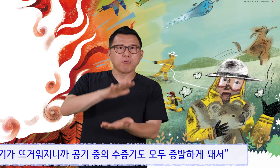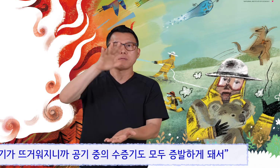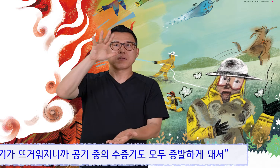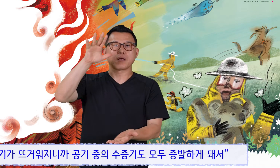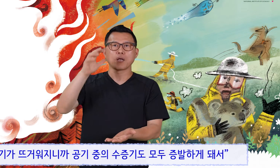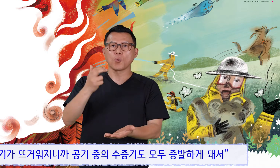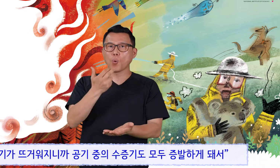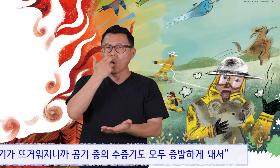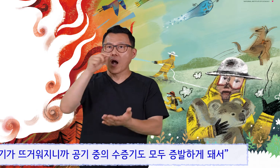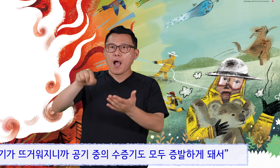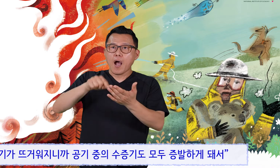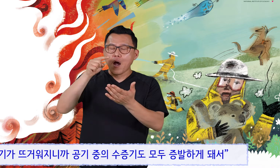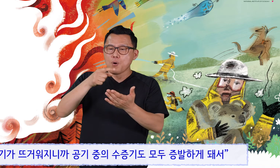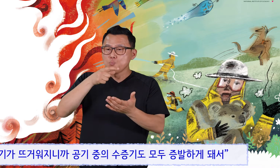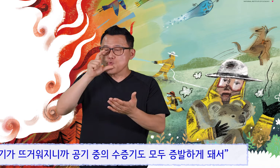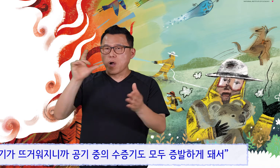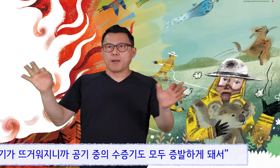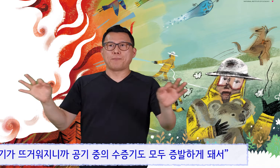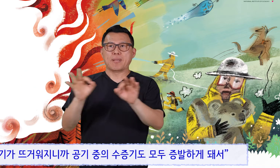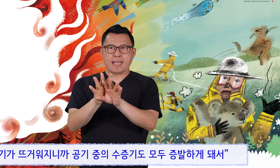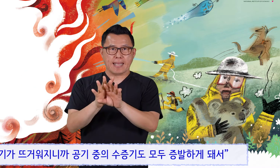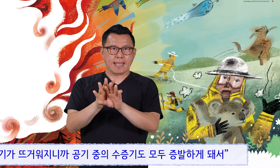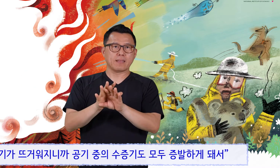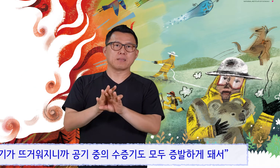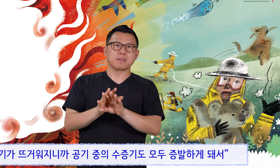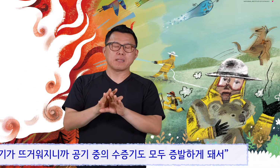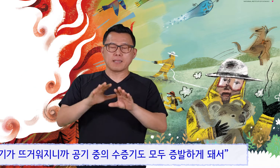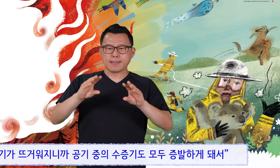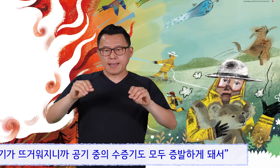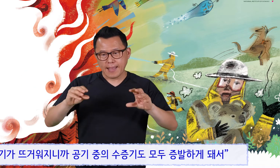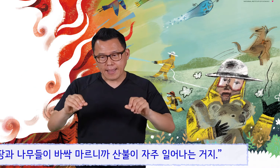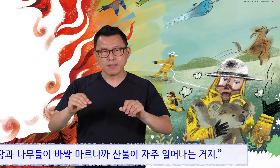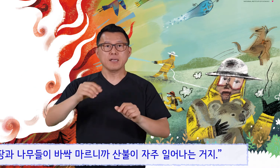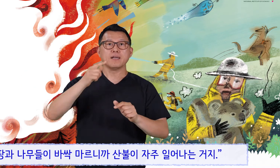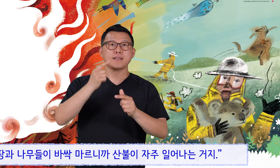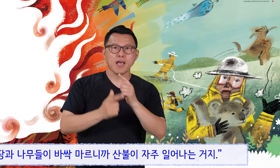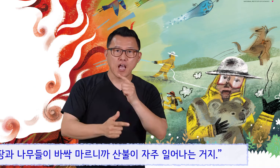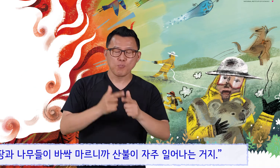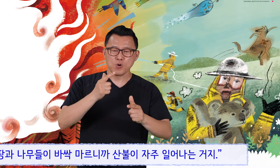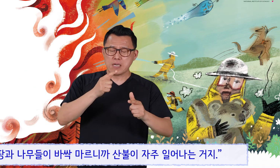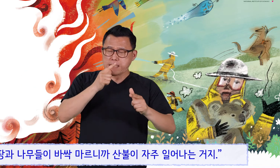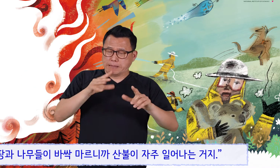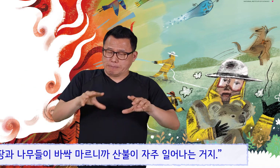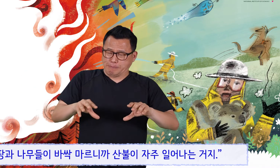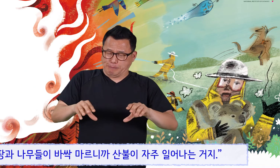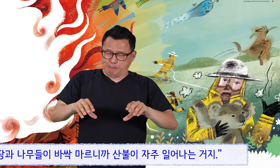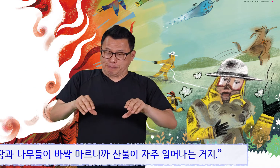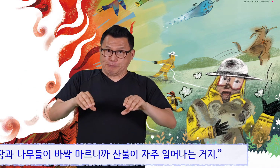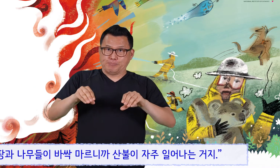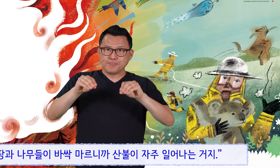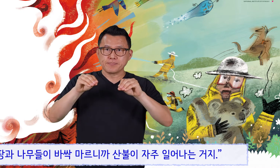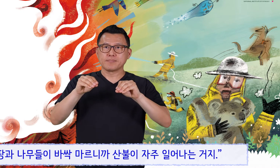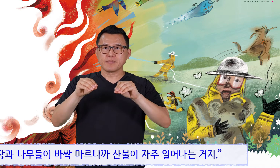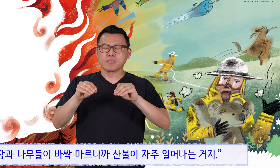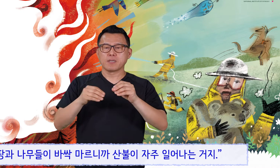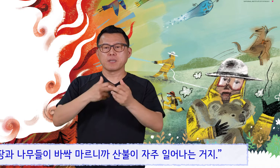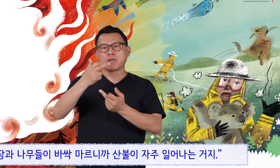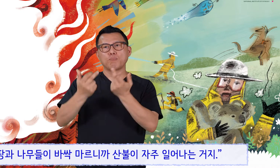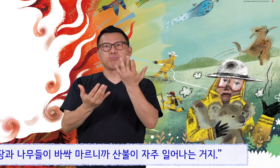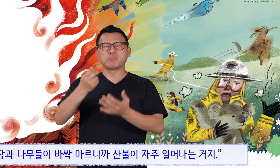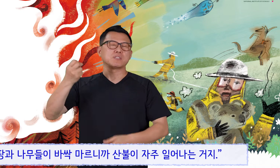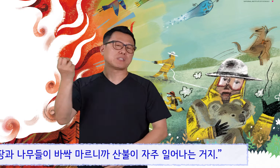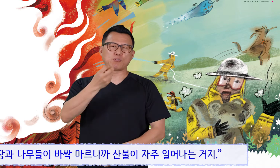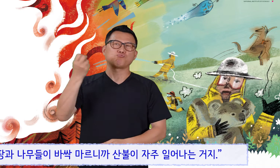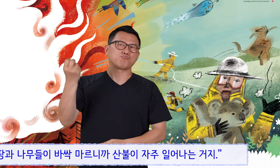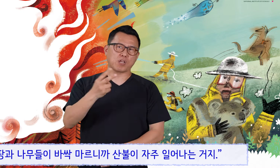공기가 뜨거워지니까 공기 중에 수증기도 모두 증발하게 돼서 땅과 나무들이 바싹 마르니까 산불이